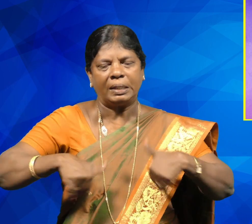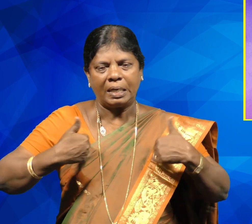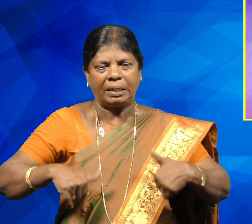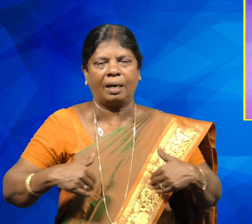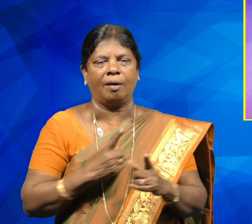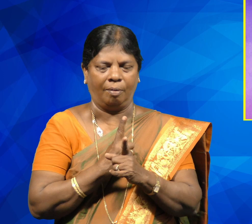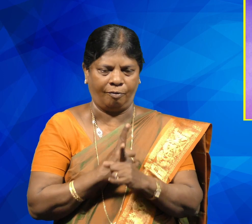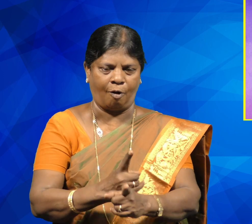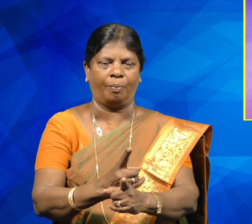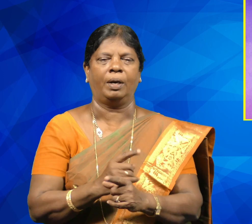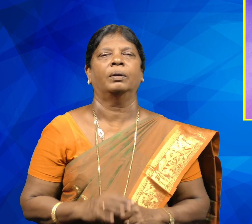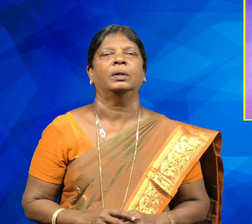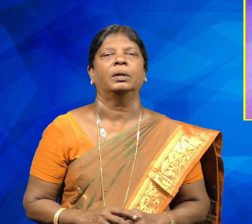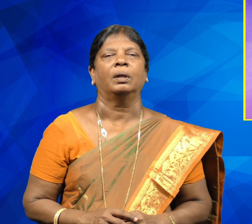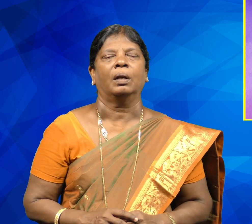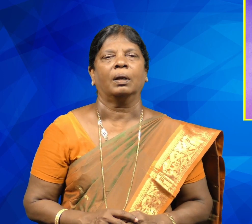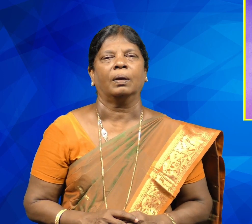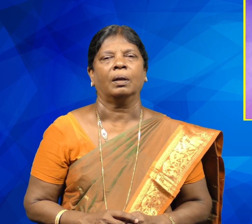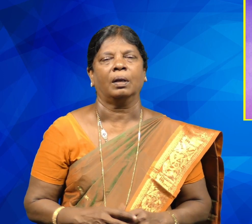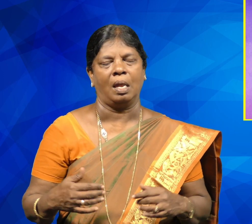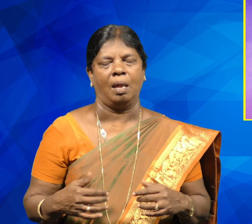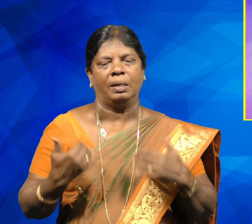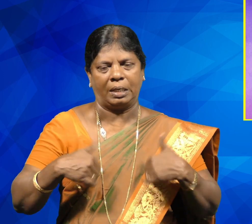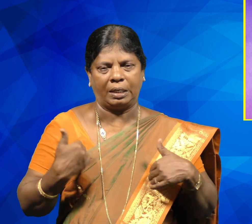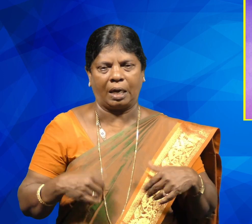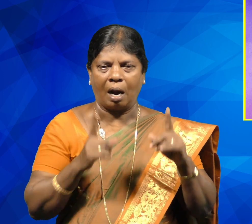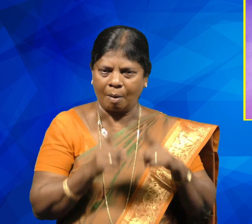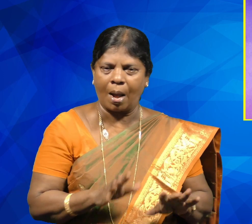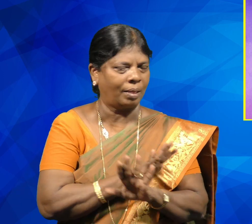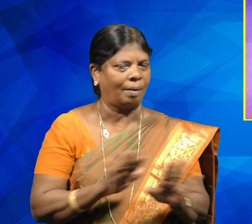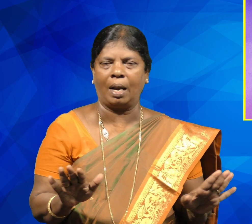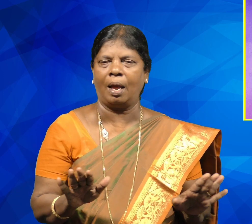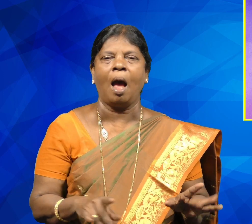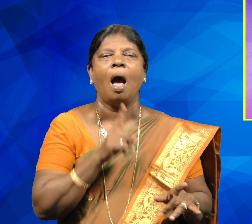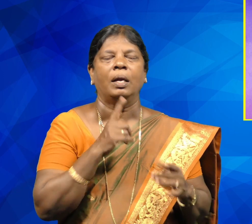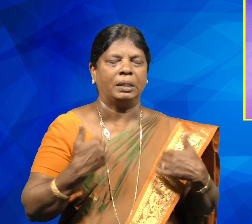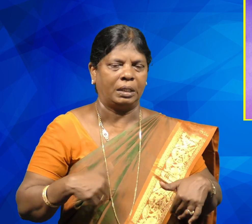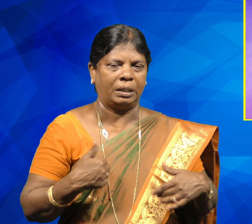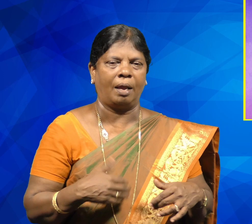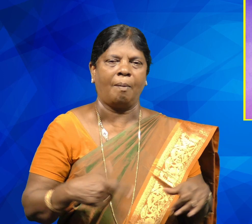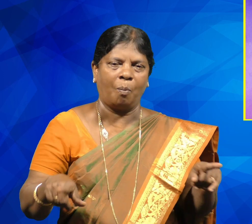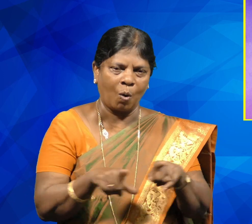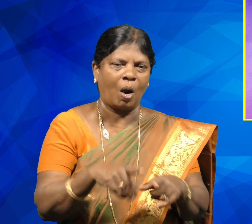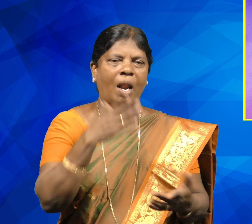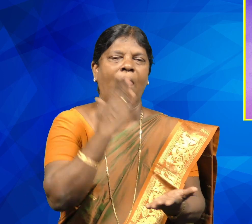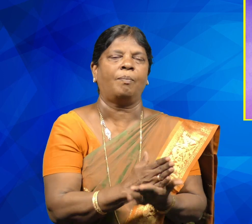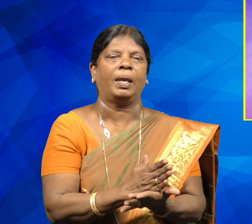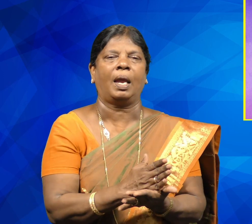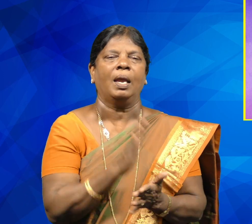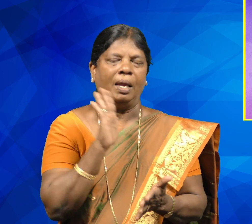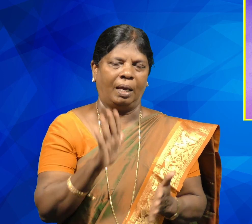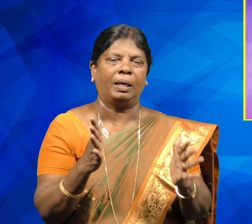தம்முடைய சீடர்கள் தன்னை பின்பற்றி வந்தார்கள், அது அவர்களுக்கு சொன்ன சொல், அவர்களை போல அவரை